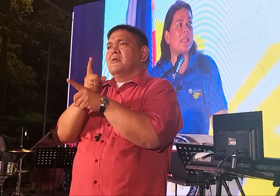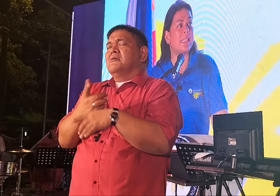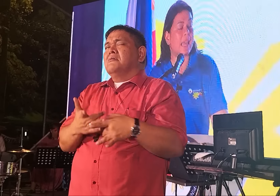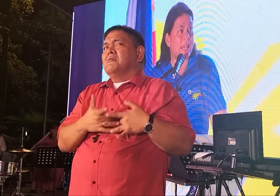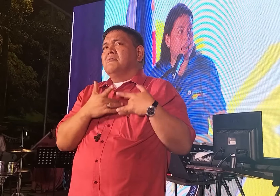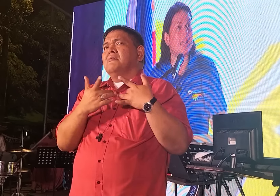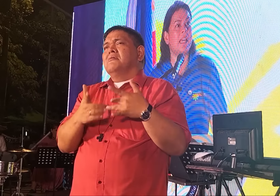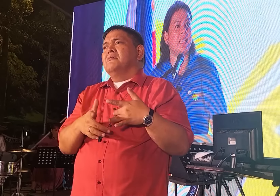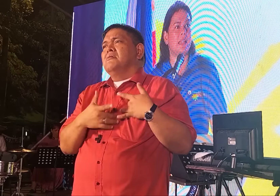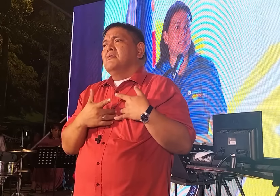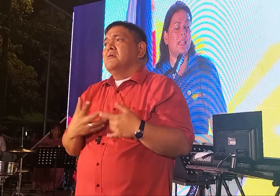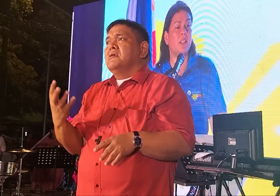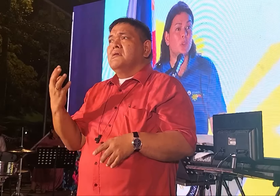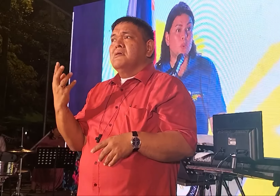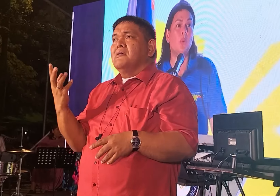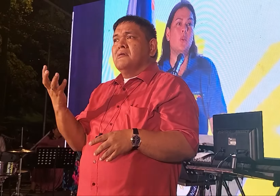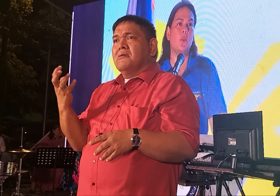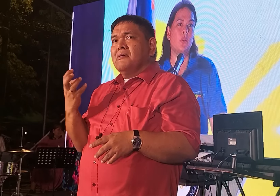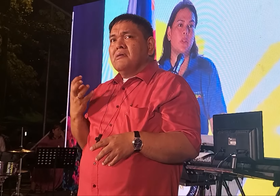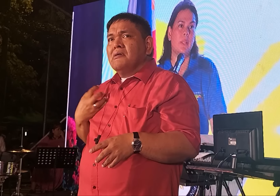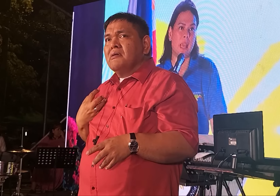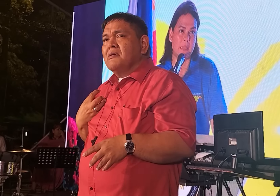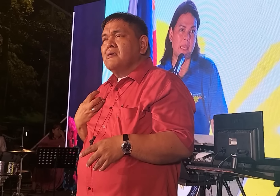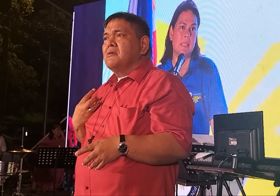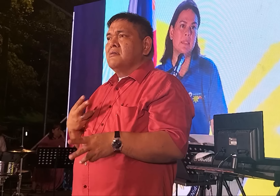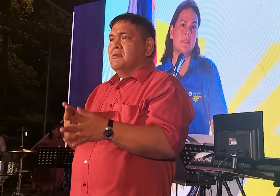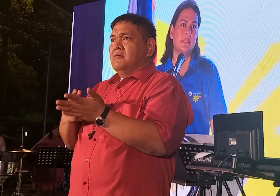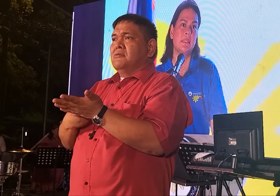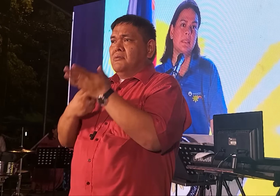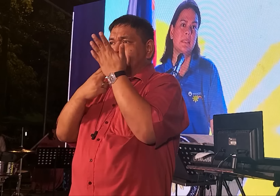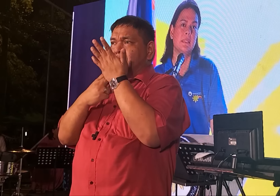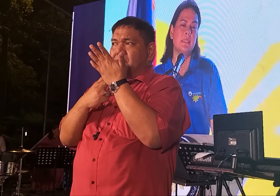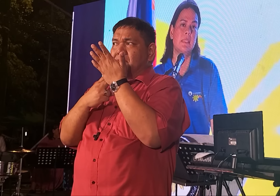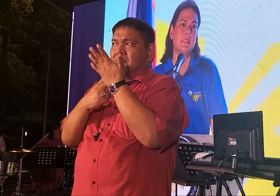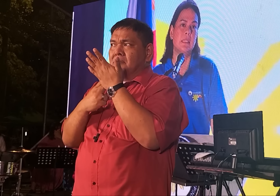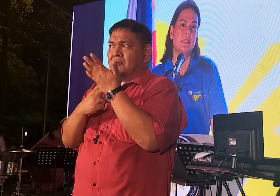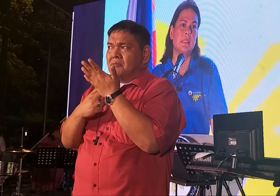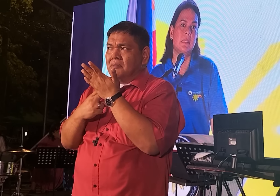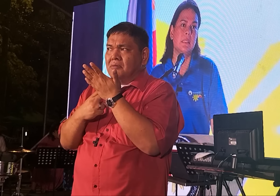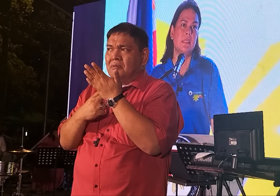kawawa at kailangan ng tulong natin.